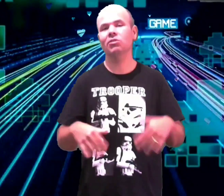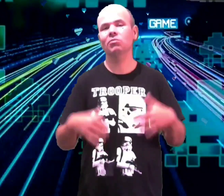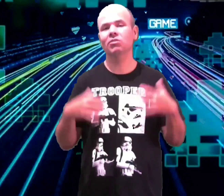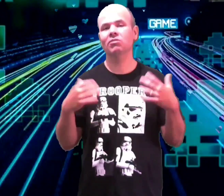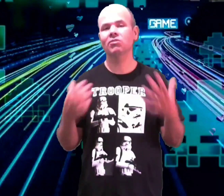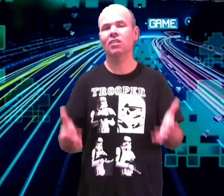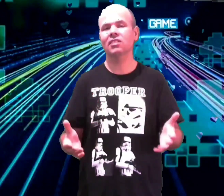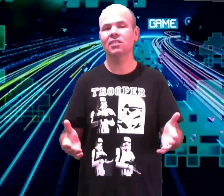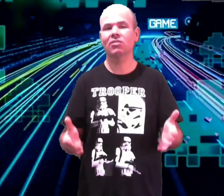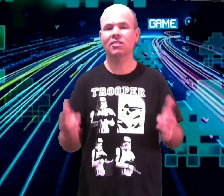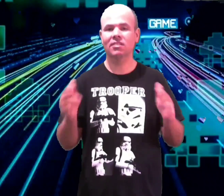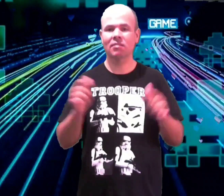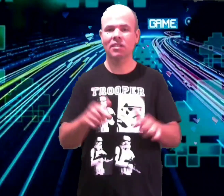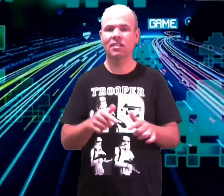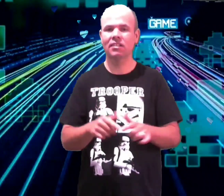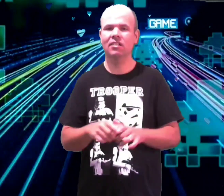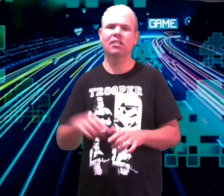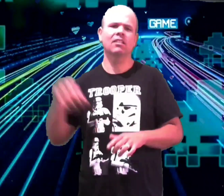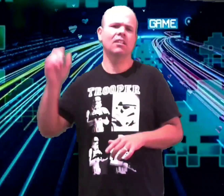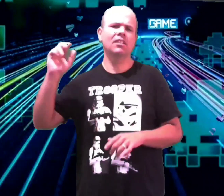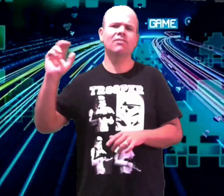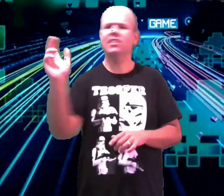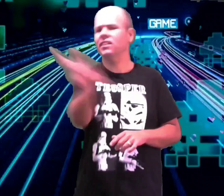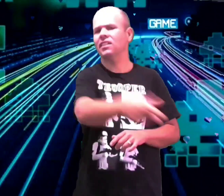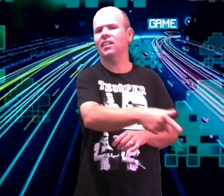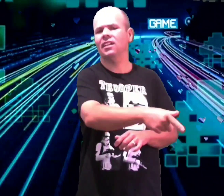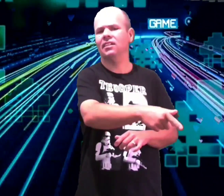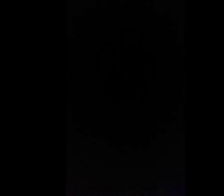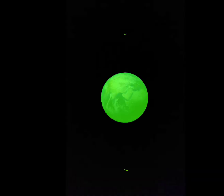dos jogos eletrônicos essa semana. Roda a vinheta!